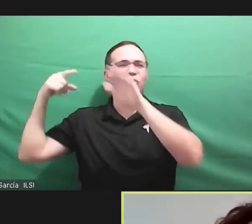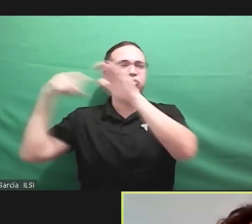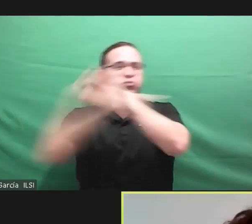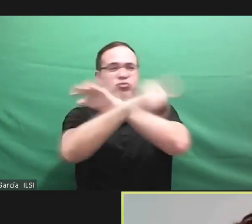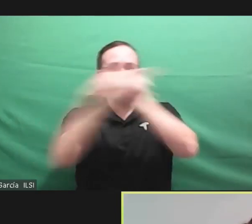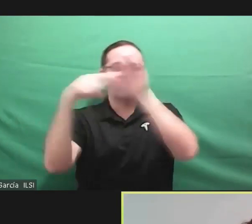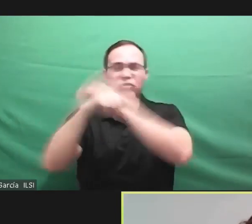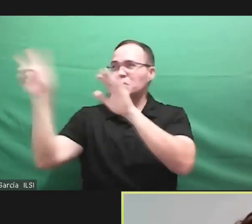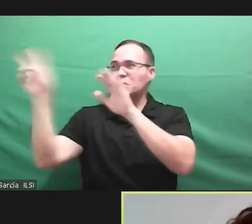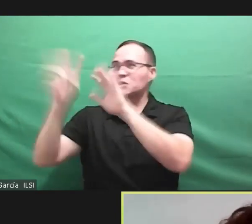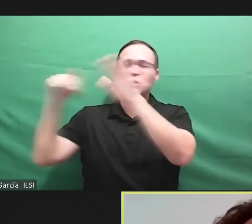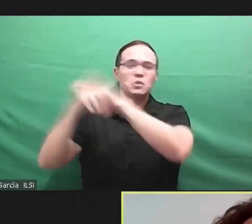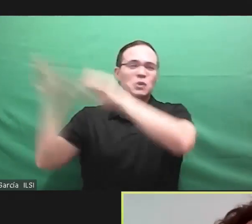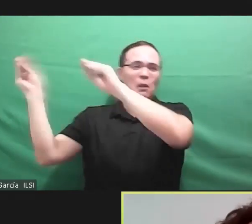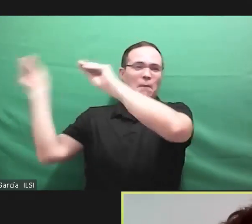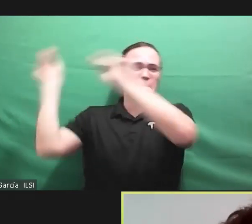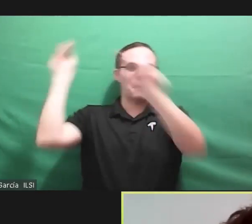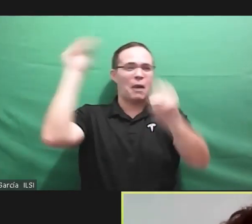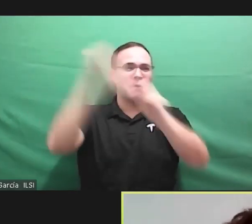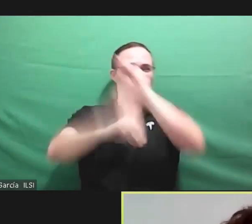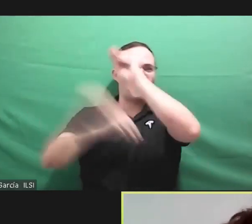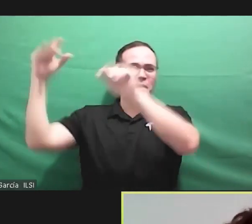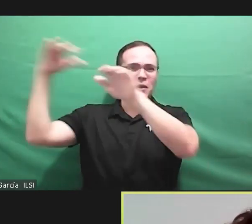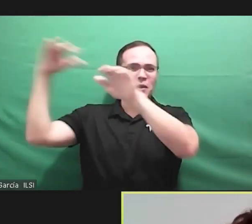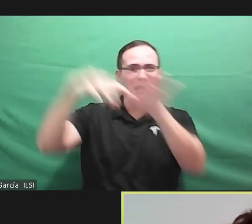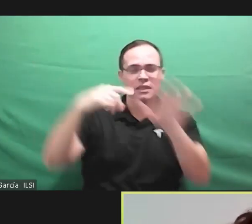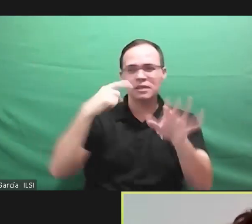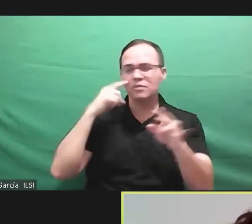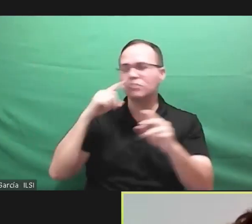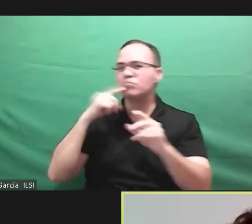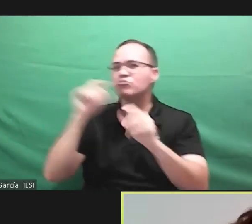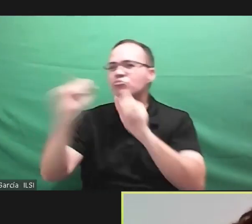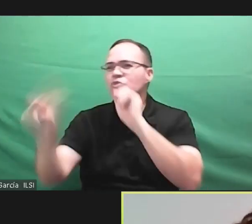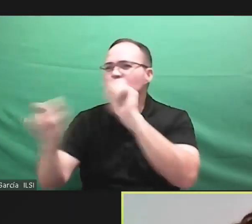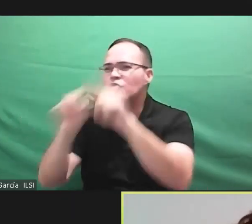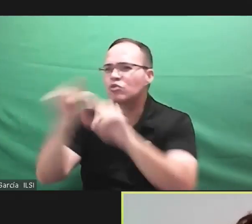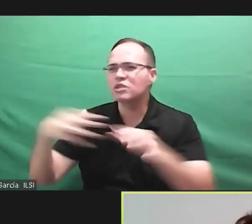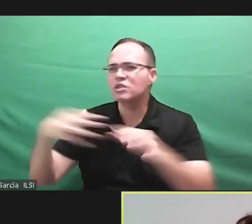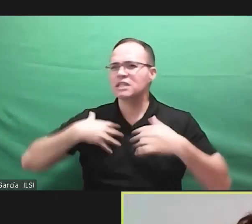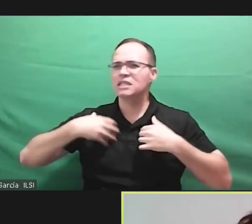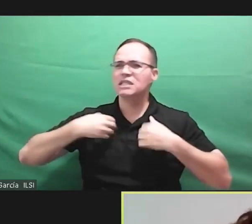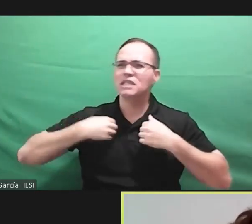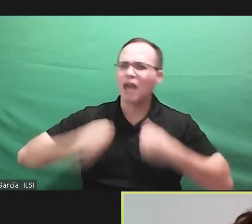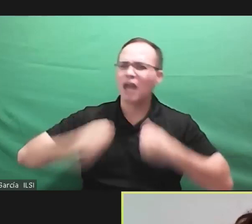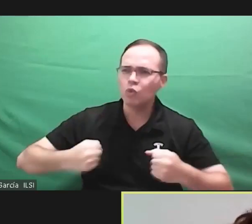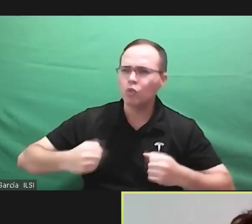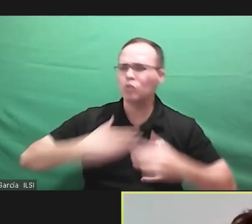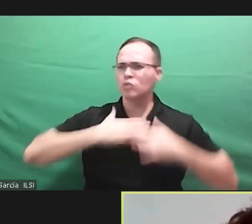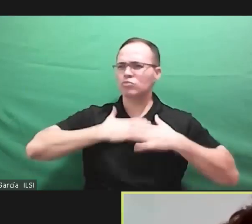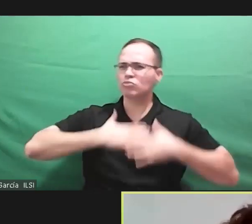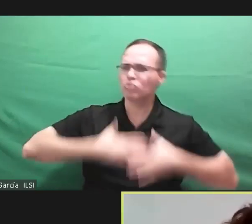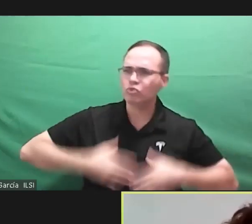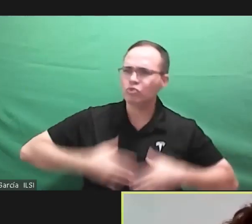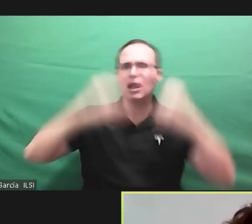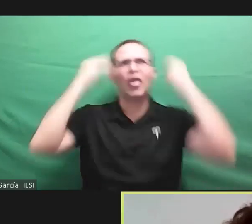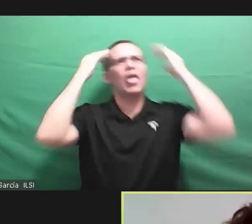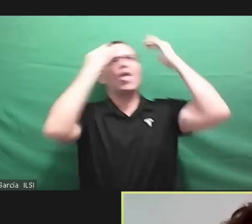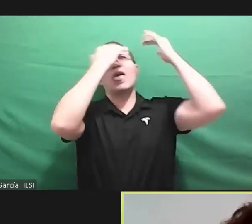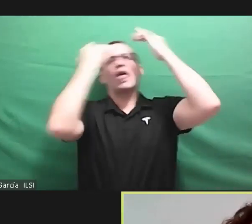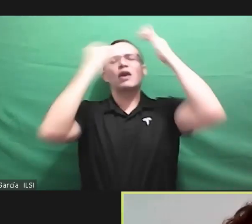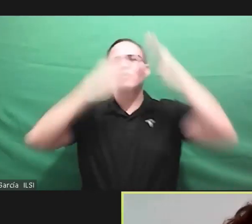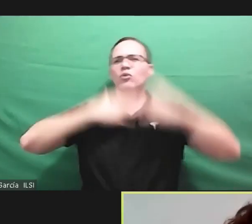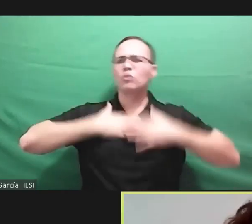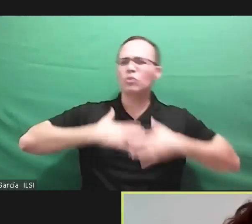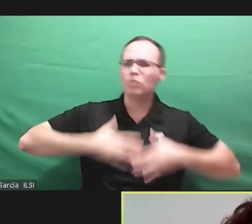que debemos, es mejor cuando podemos hacerlo, preguntar, utilizar la versión breve reforzada. Ahí, por ejemplo, una